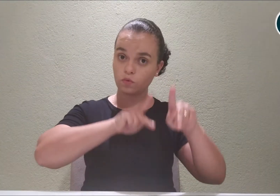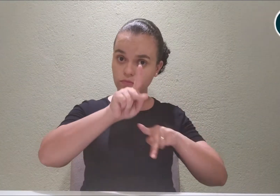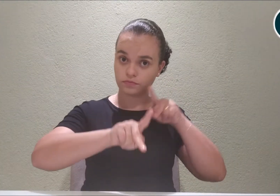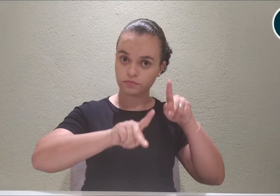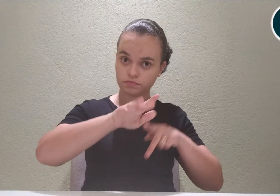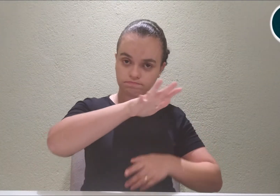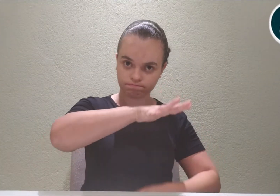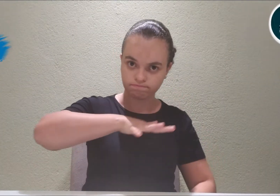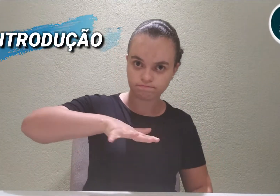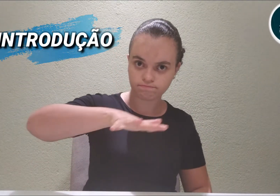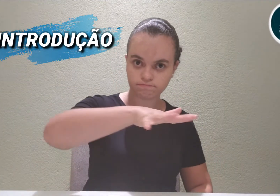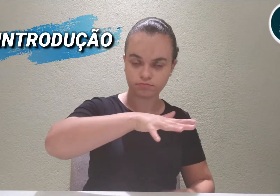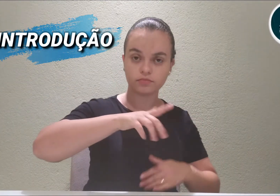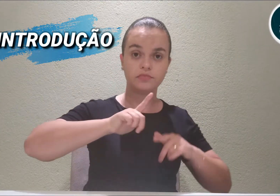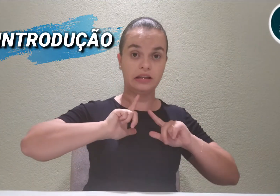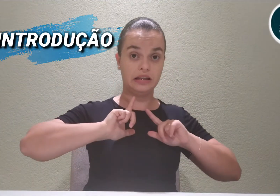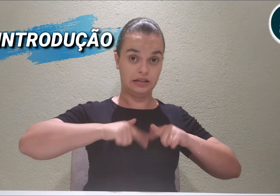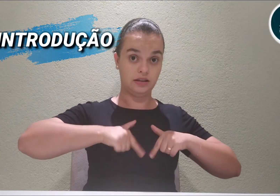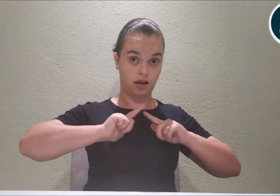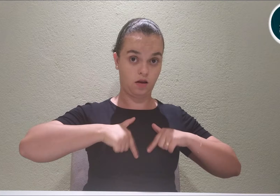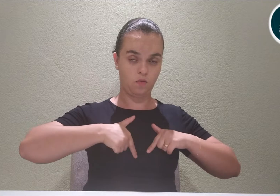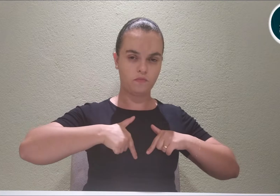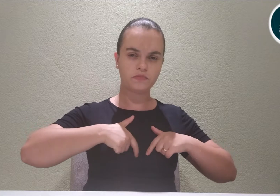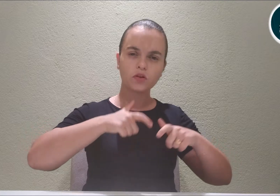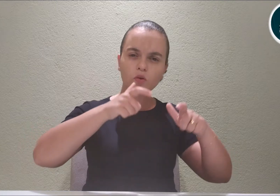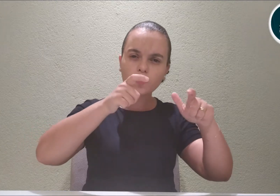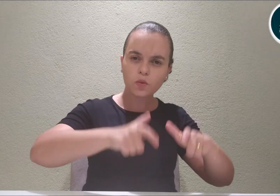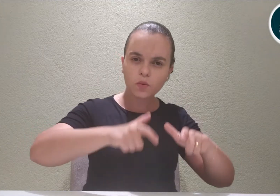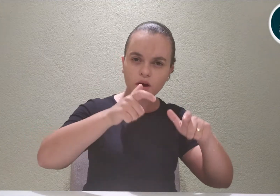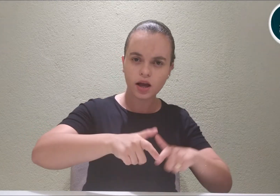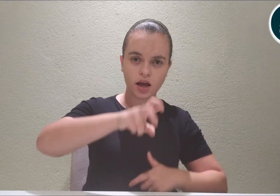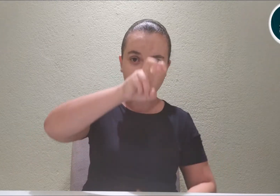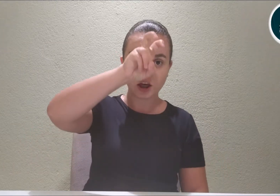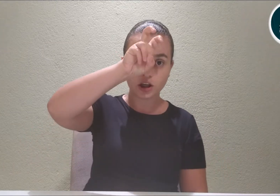Os israelitas